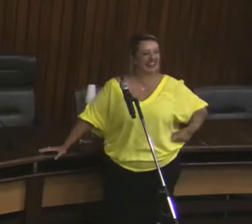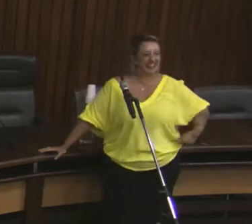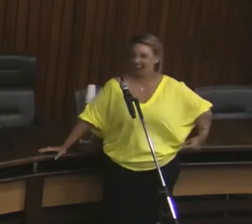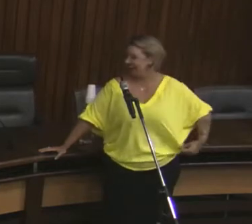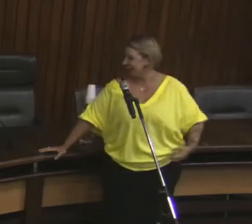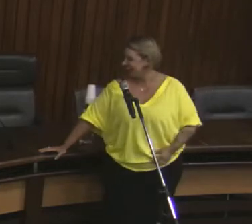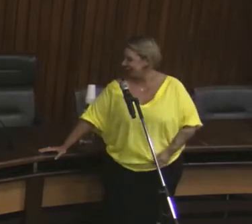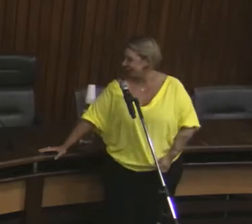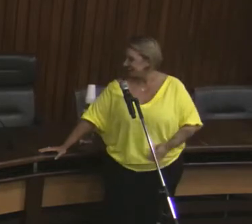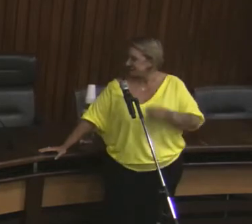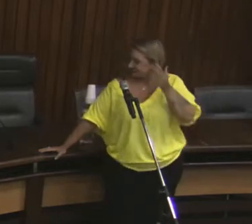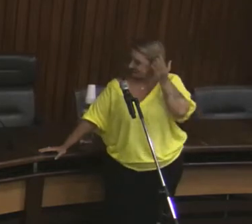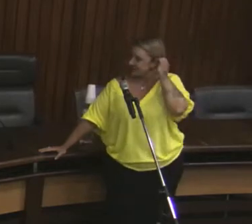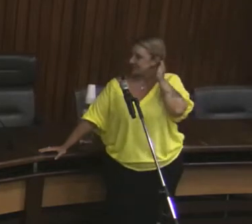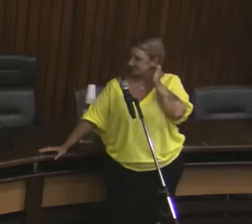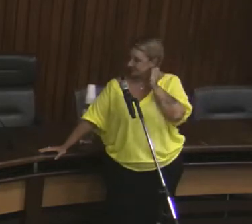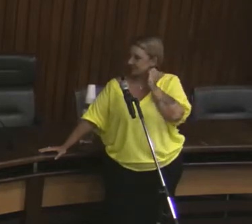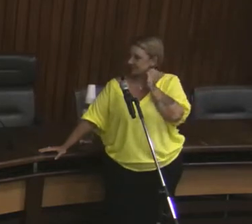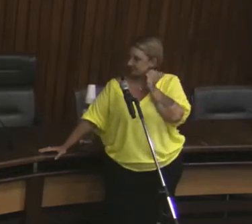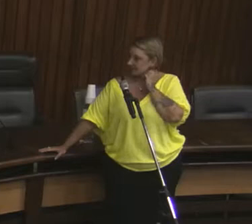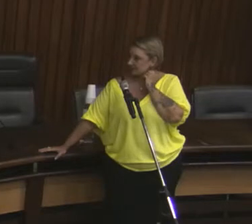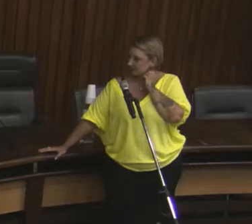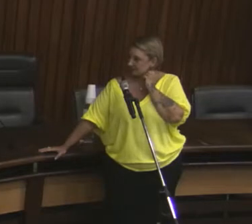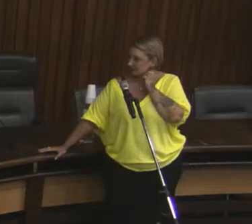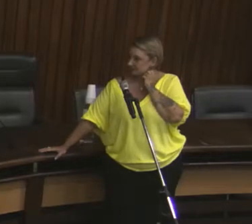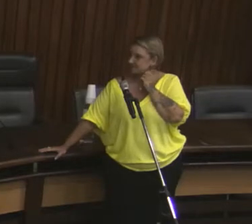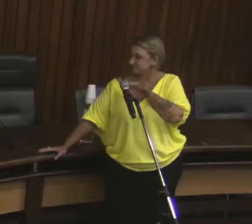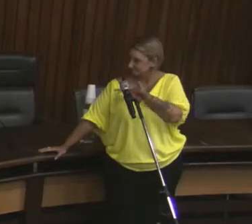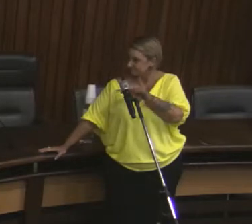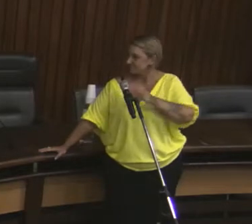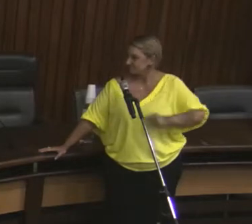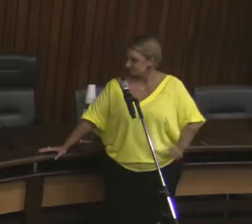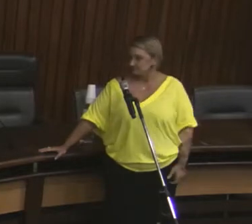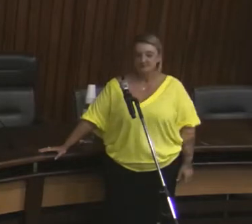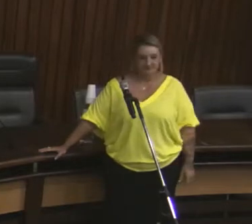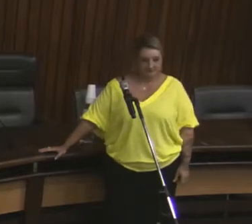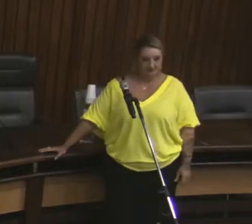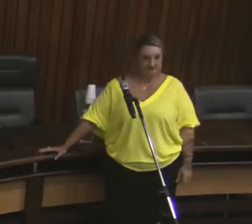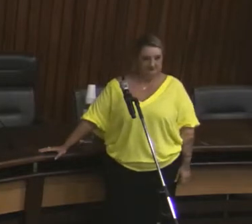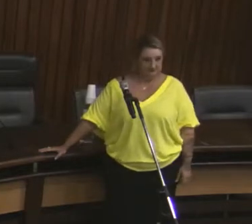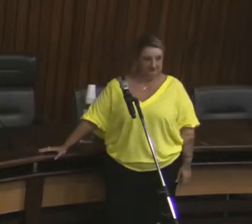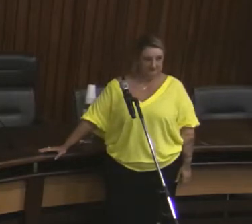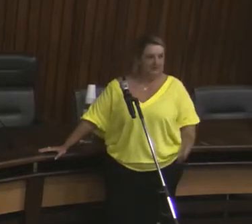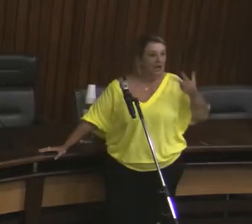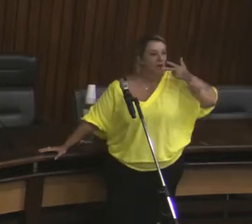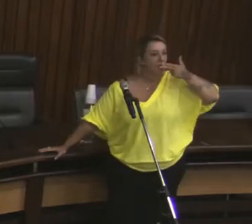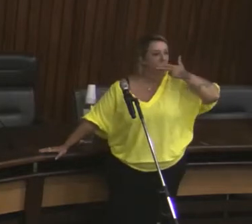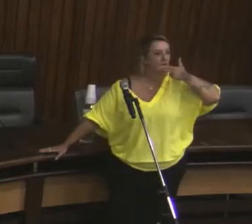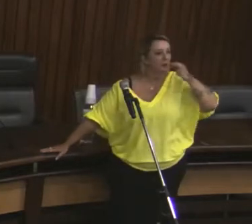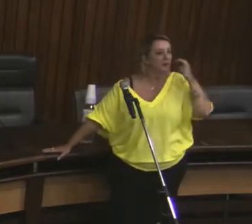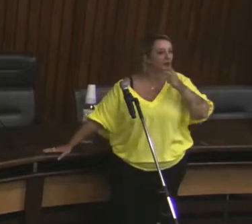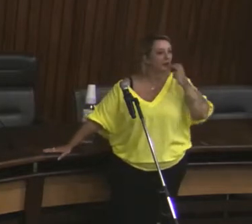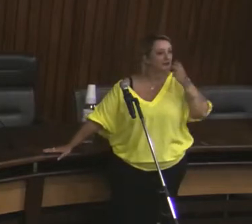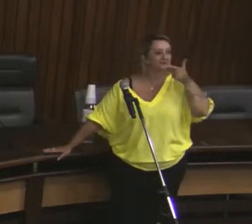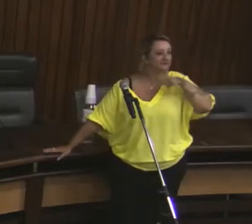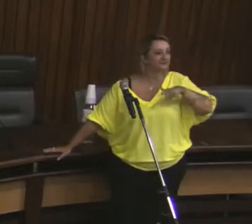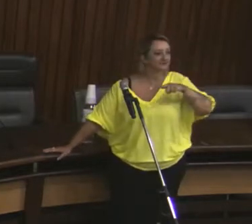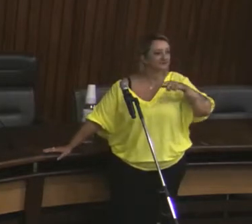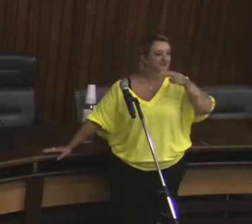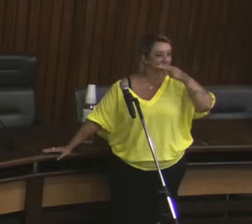E por ser oralizado, eu cortei meu bigode, porque nós não conseguimos nos comunicar. E até hoje nunca mais eu pus bigode para a gente poder